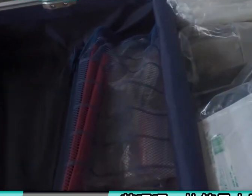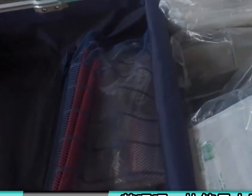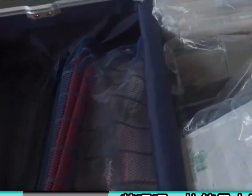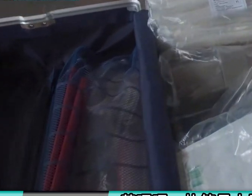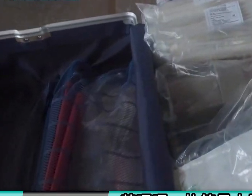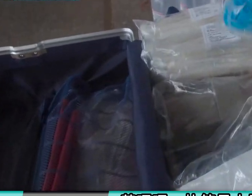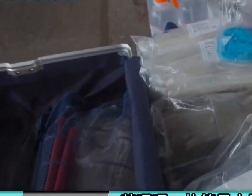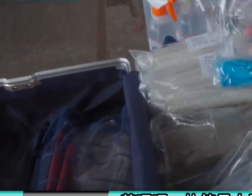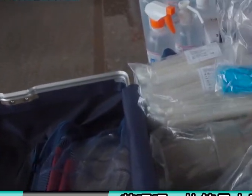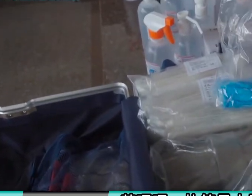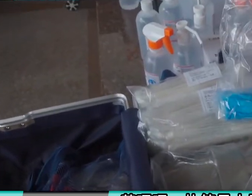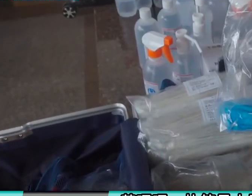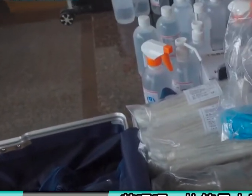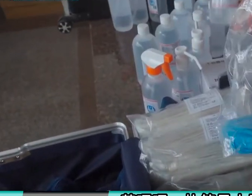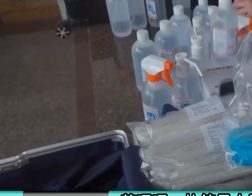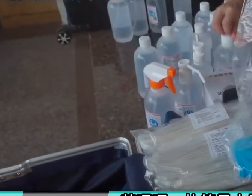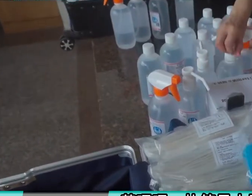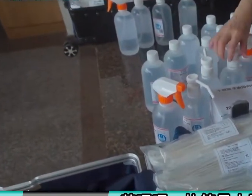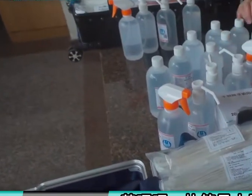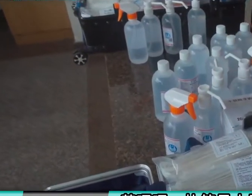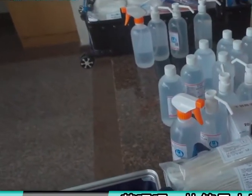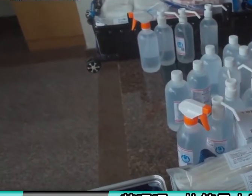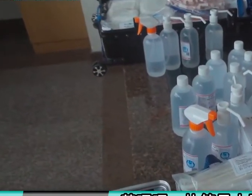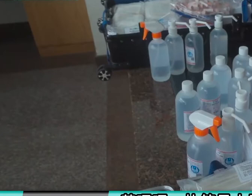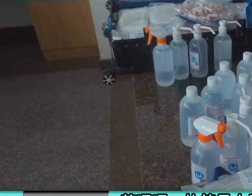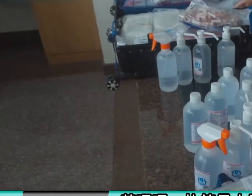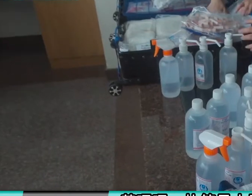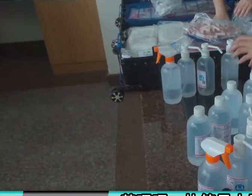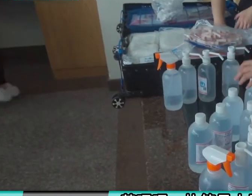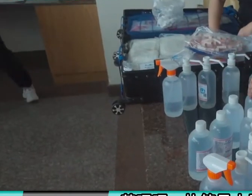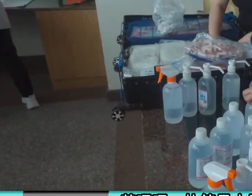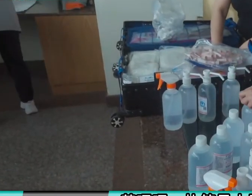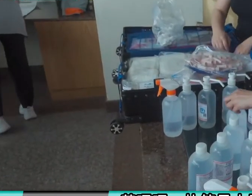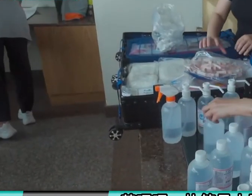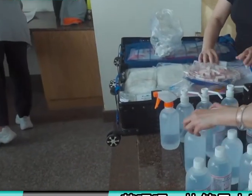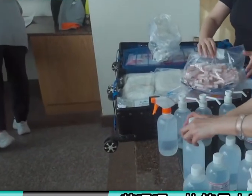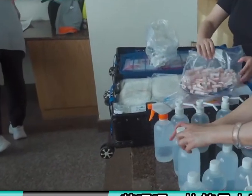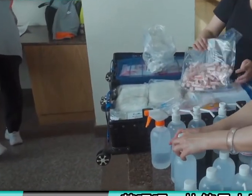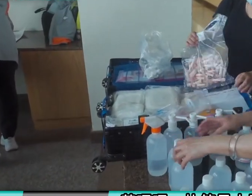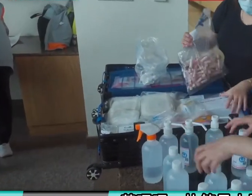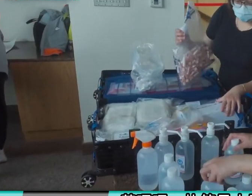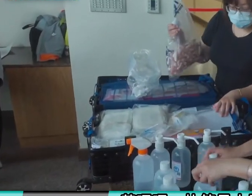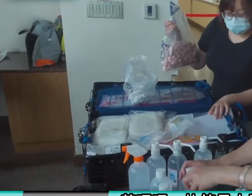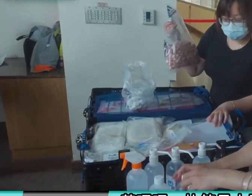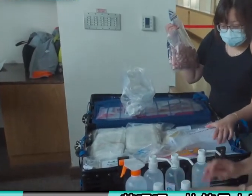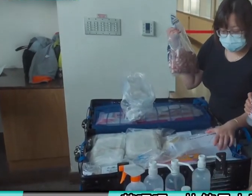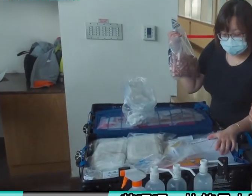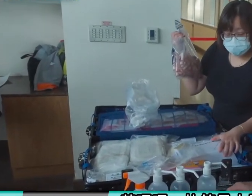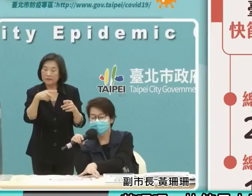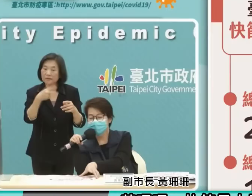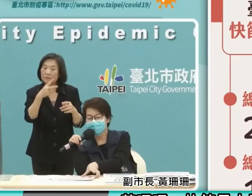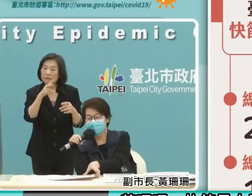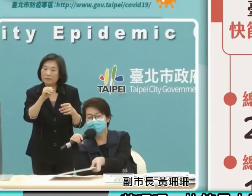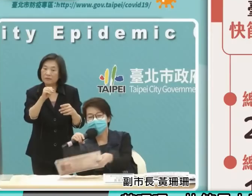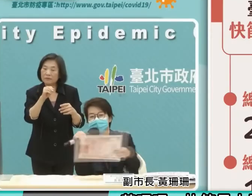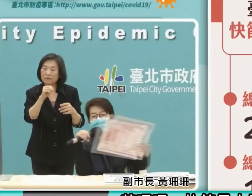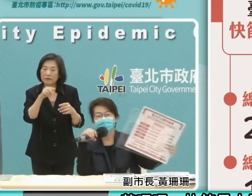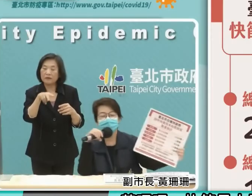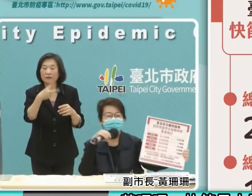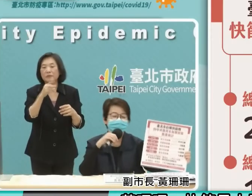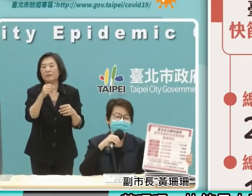剂，我们刚刚讲的台北市这201万剂里面，目前为止我们